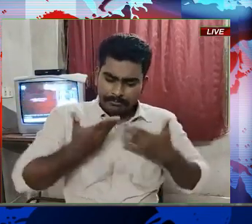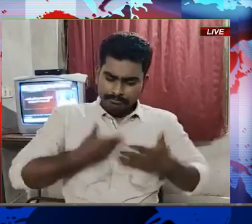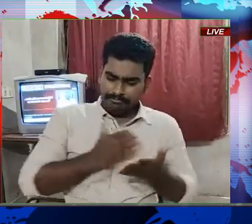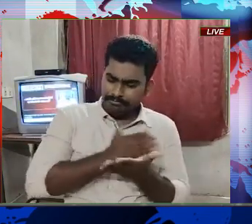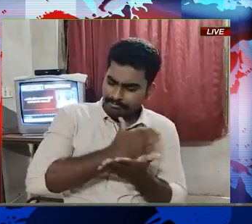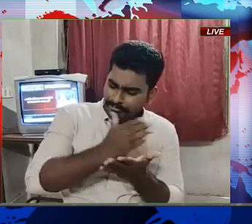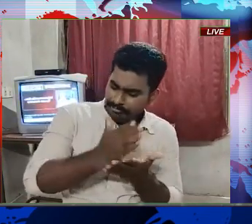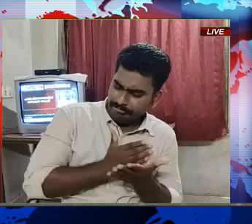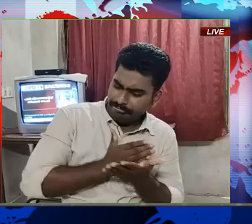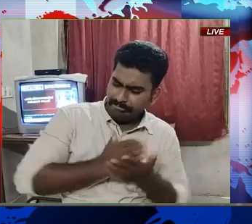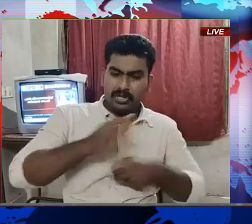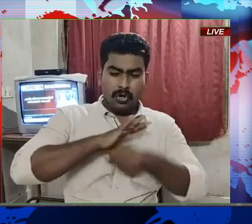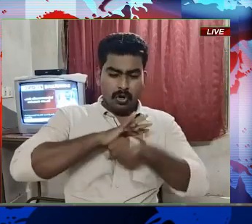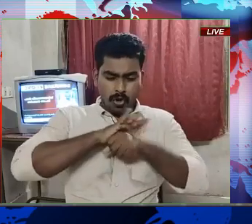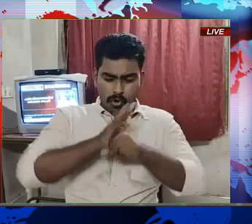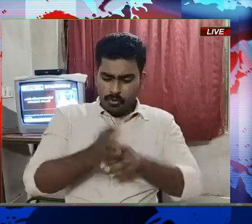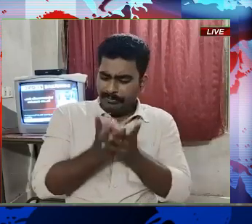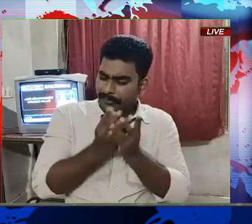ഈ ഘട്ടത്തിൽ